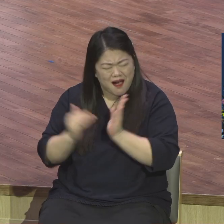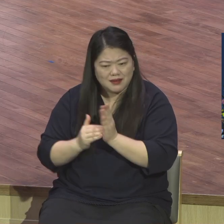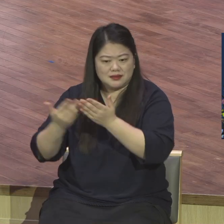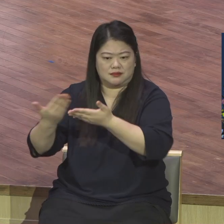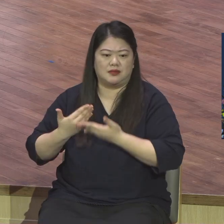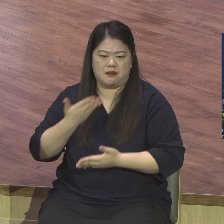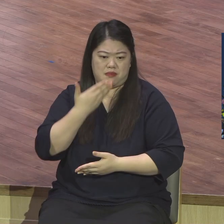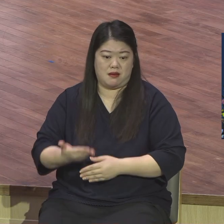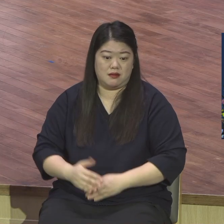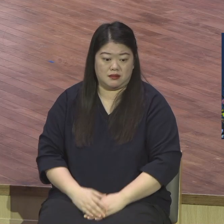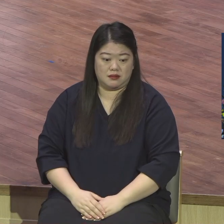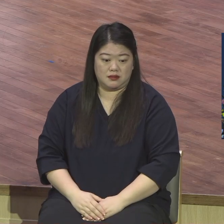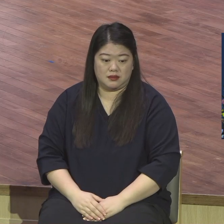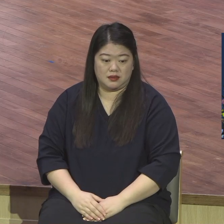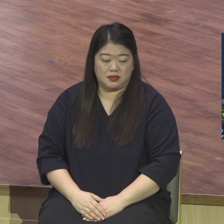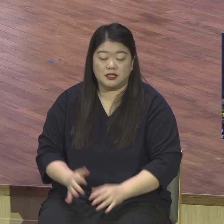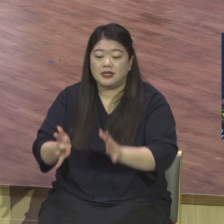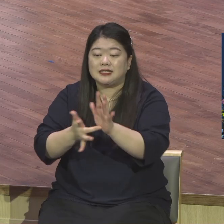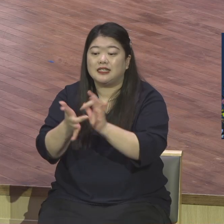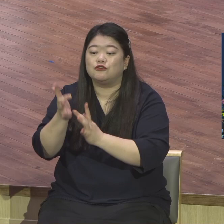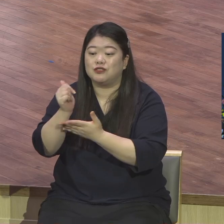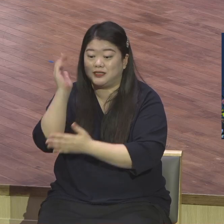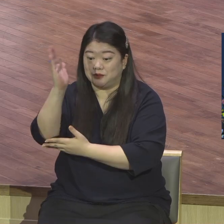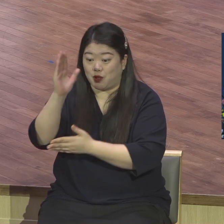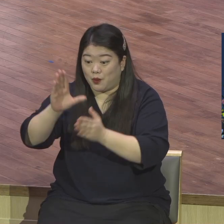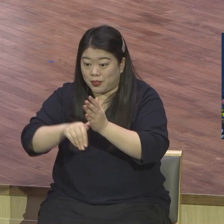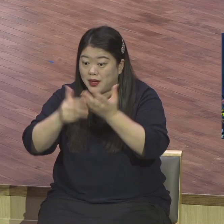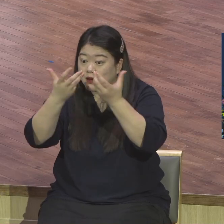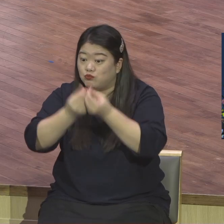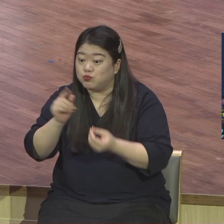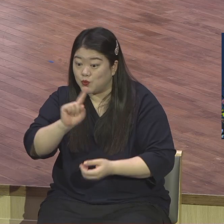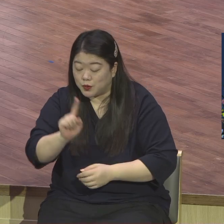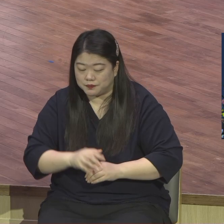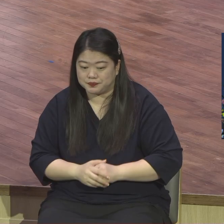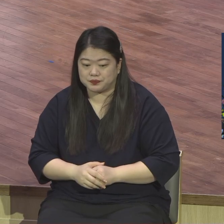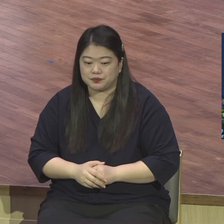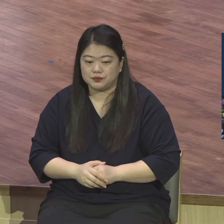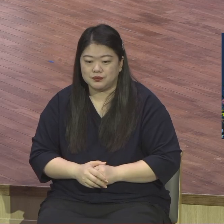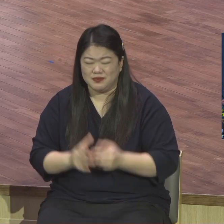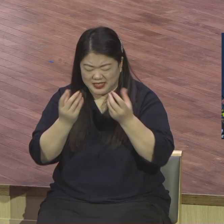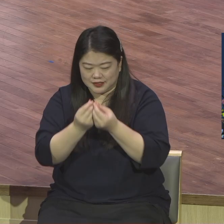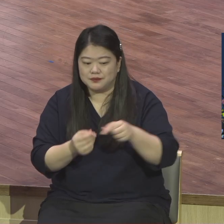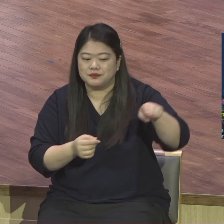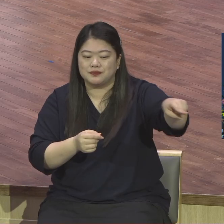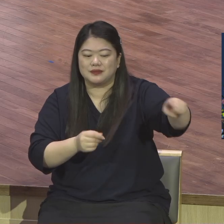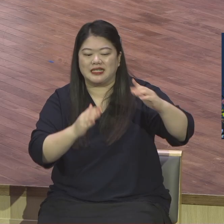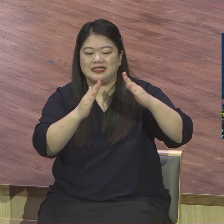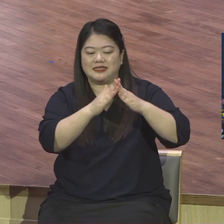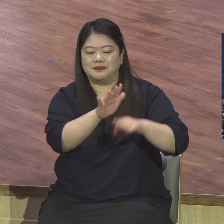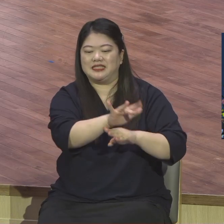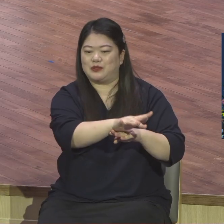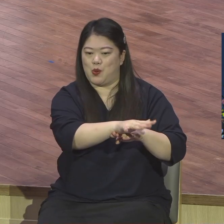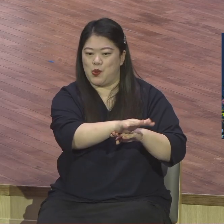그래서 예수님이 비유를 들었잖아요. 저 시골에